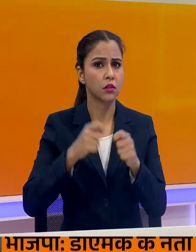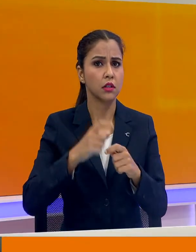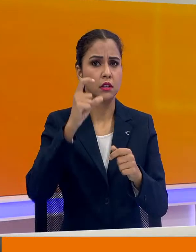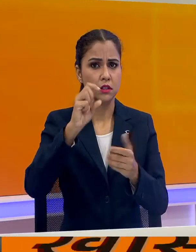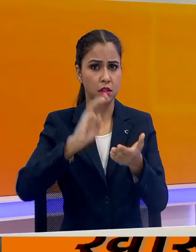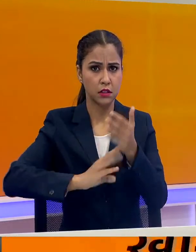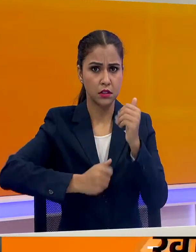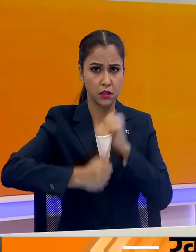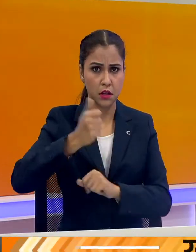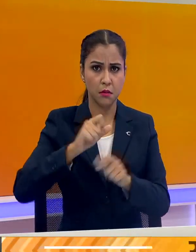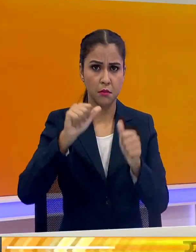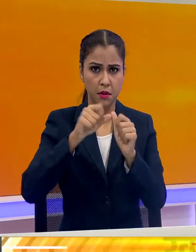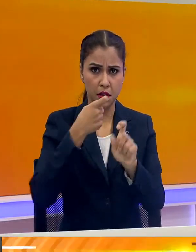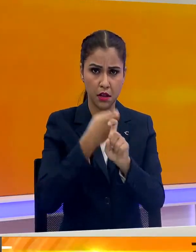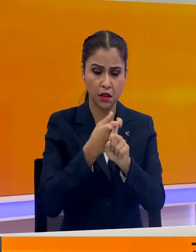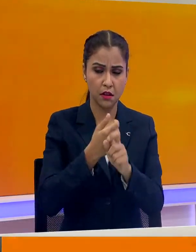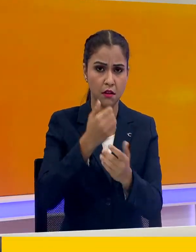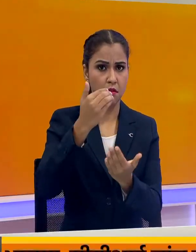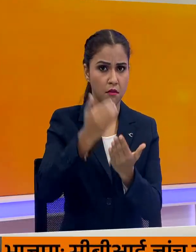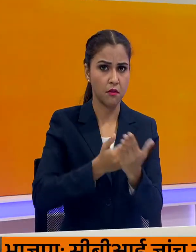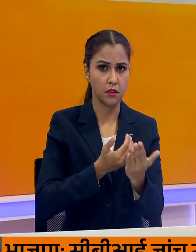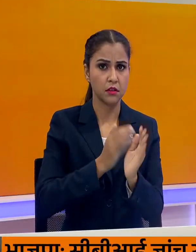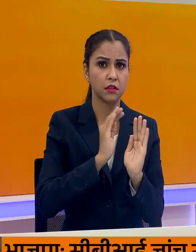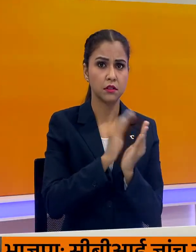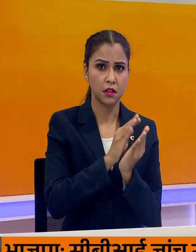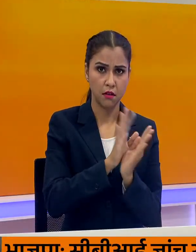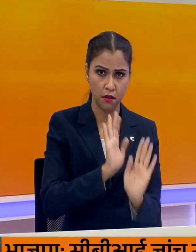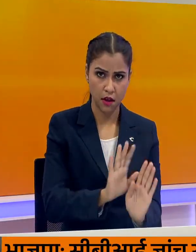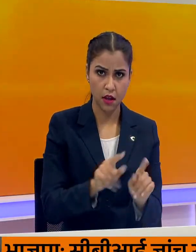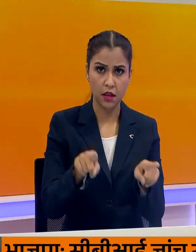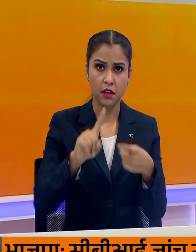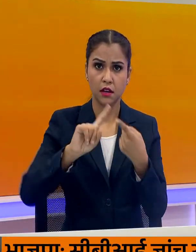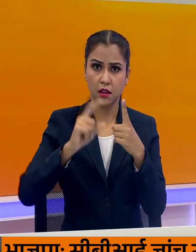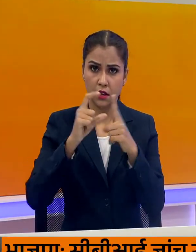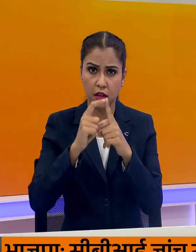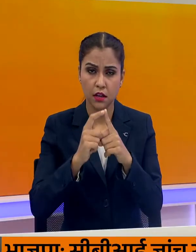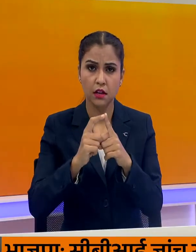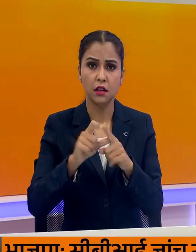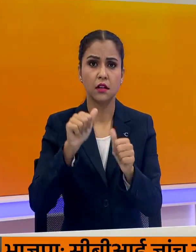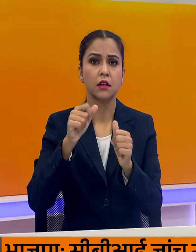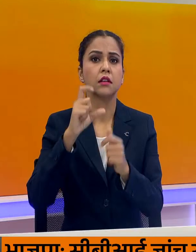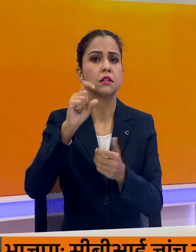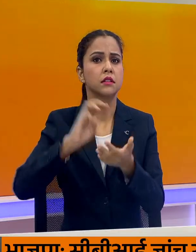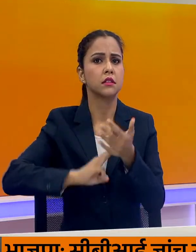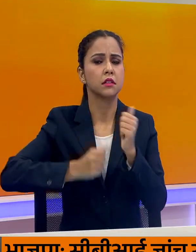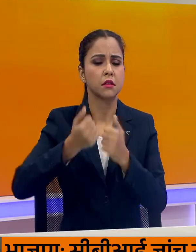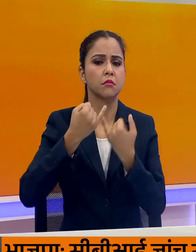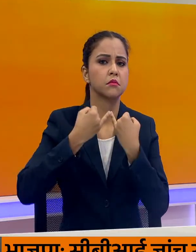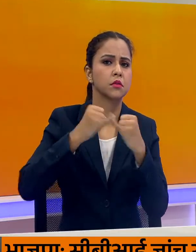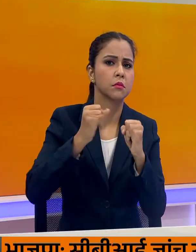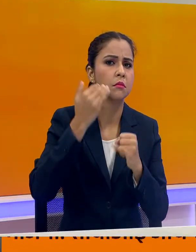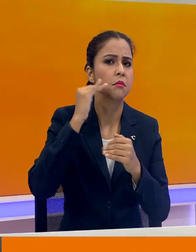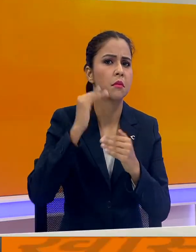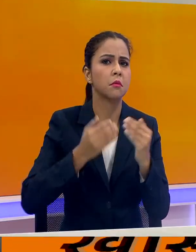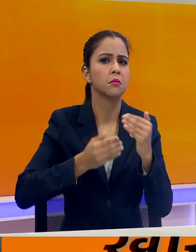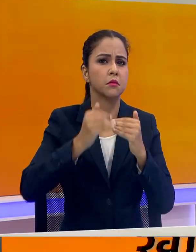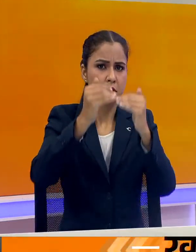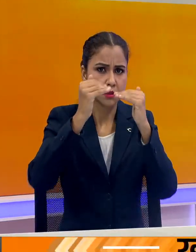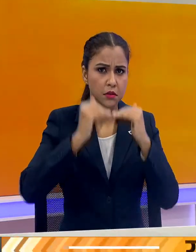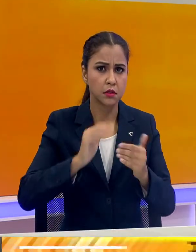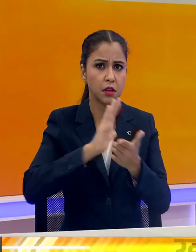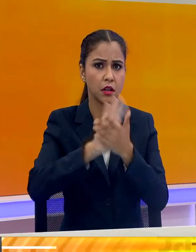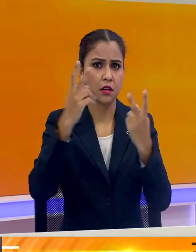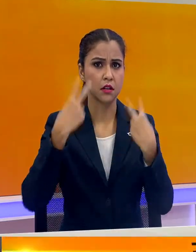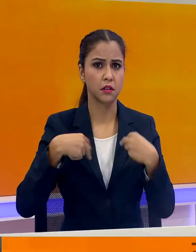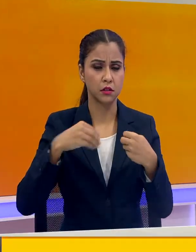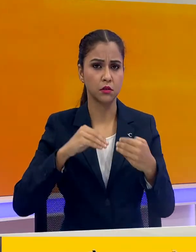में फैसला सुरक्षित रख लिया है। ईडी ने सीएम केजरीवाल को जमानत दिए जाने के निचली अदालत के फैसले को हाई कोर्ट